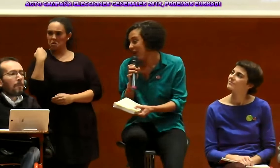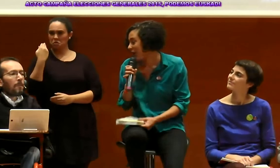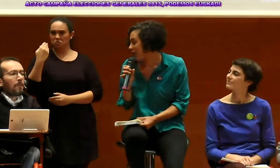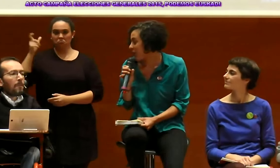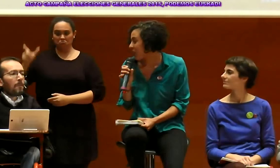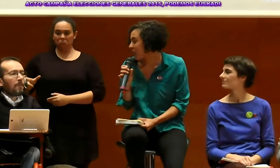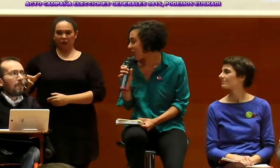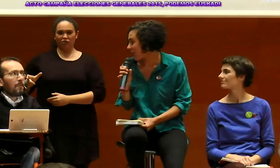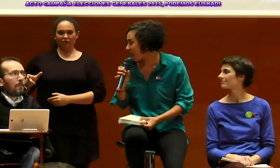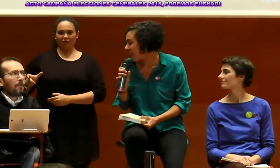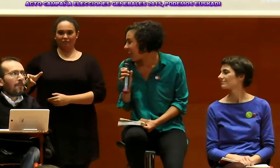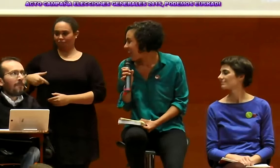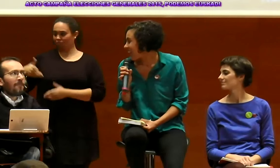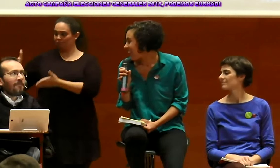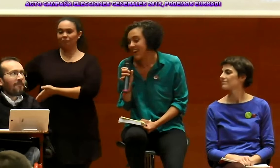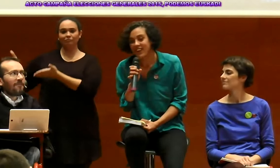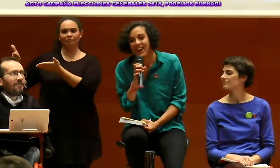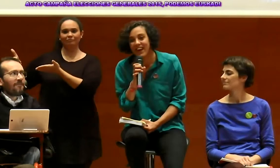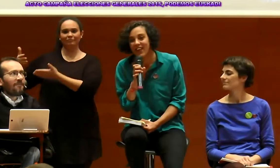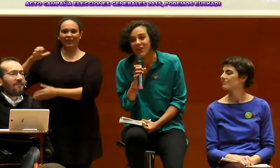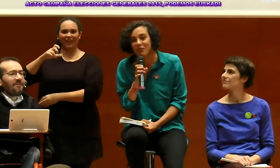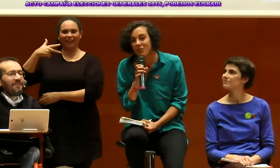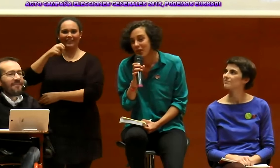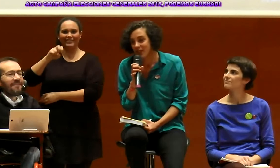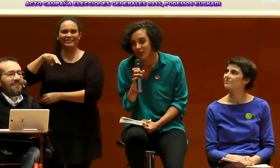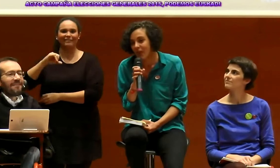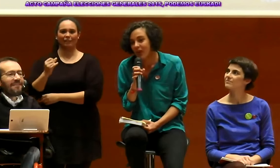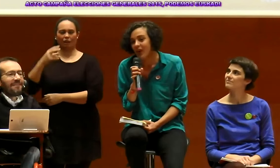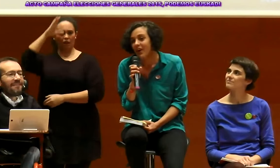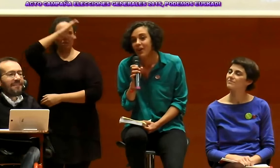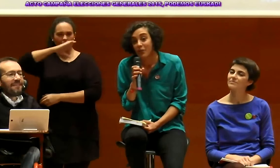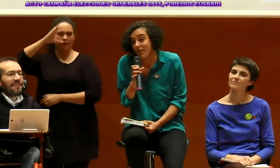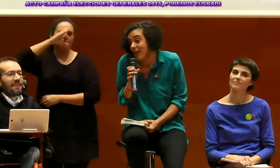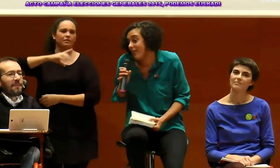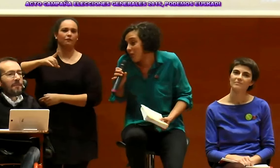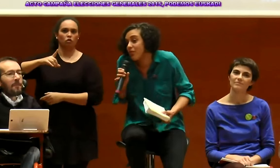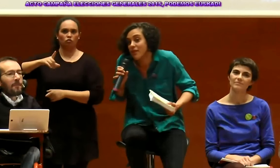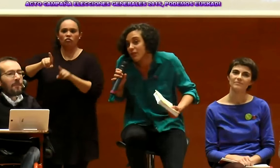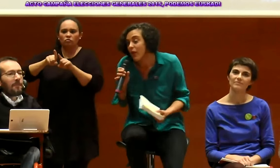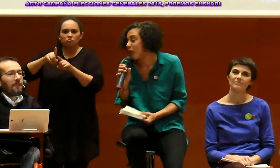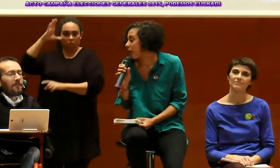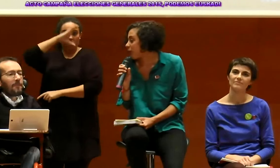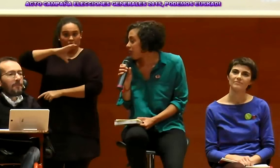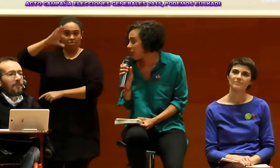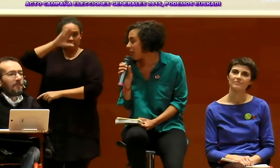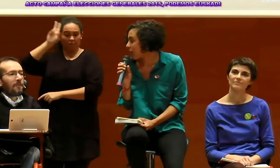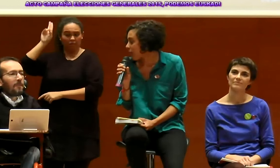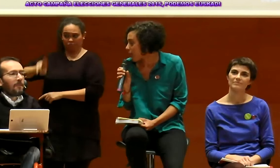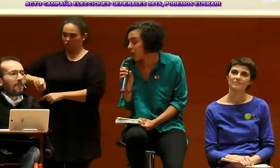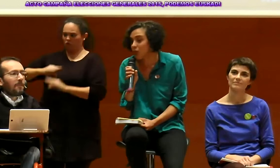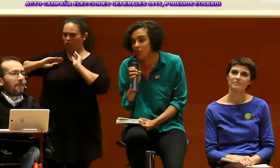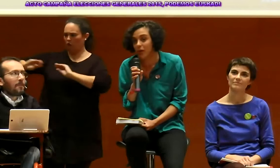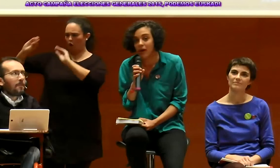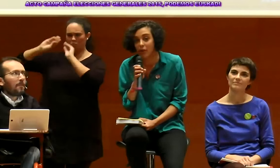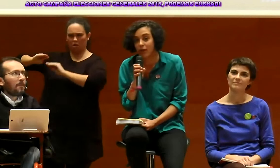que una persona como la que tengo aquí al lado, un científico, a pesar de ser un científico con muchísima formación,